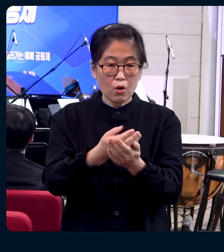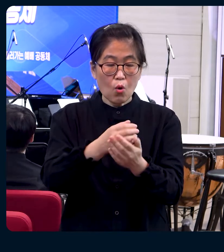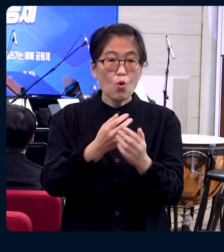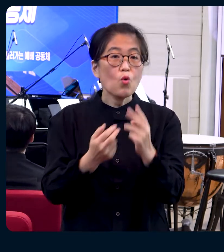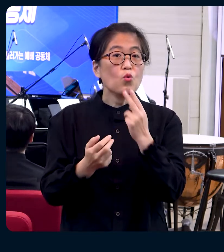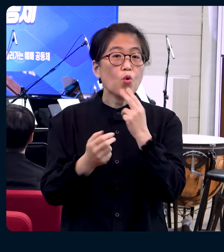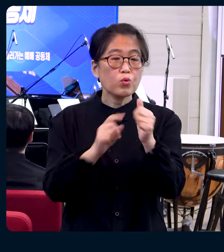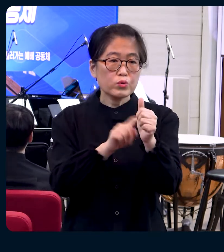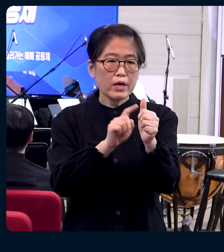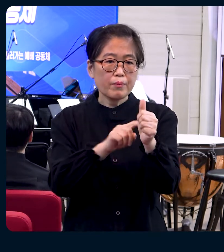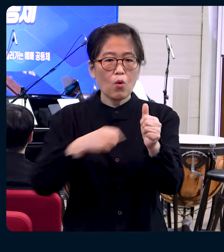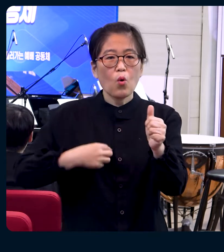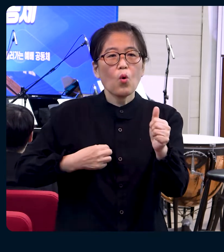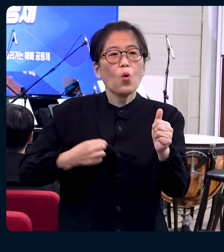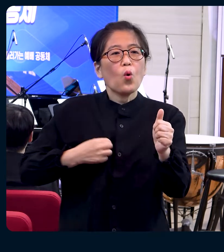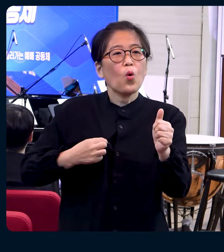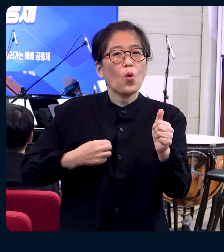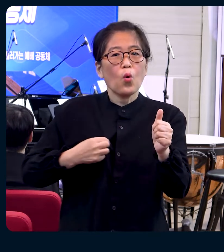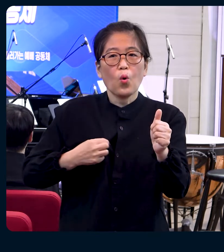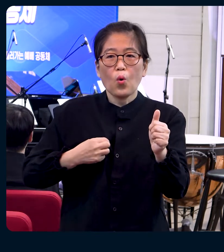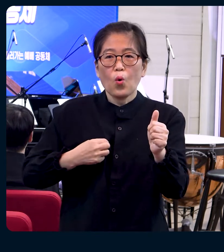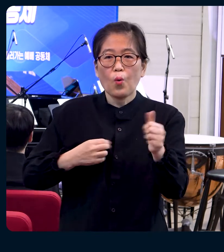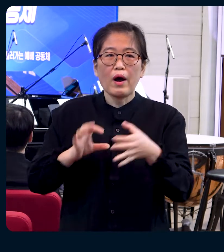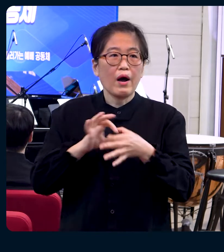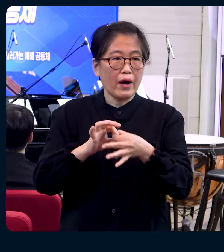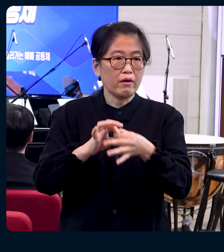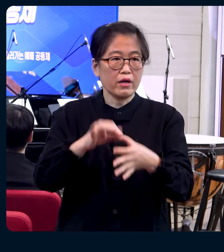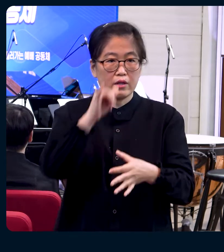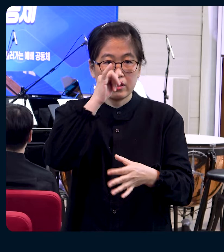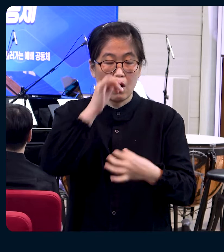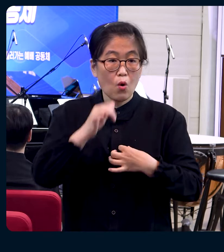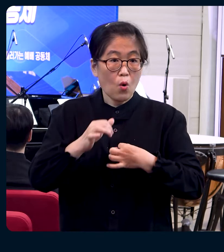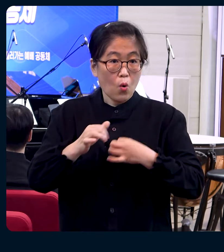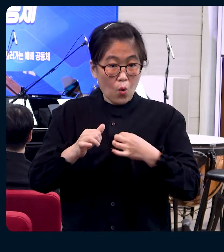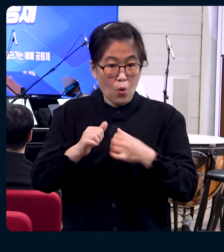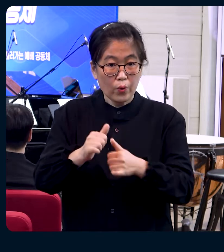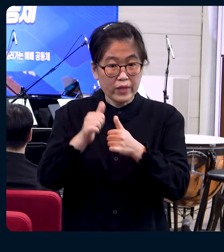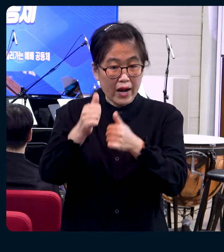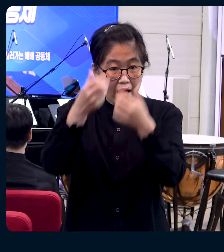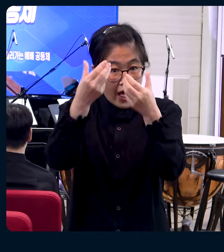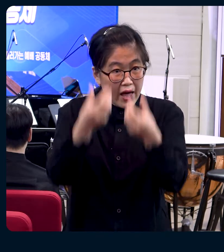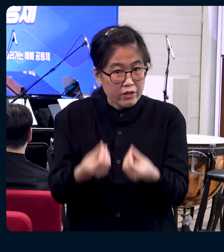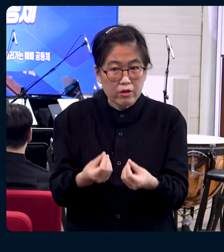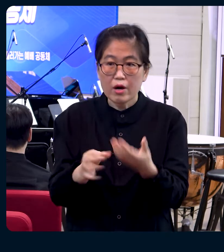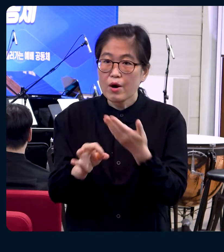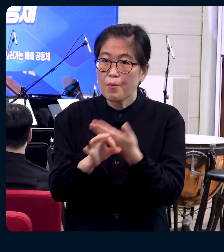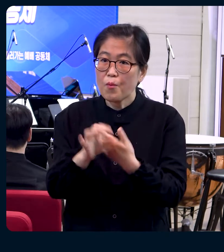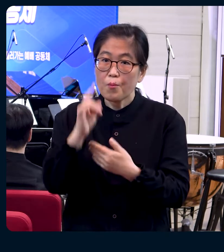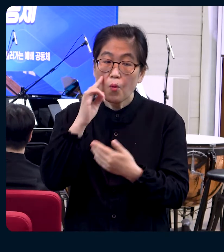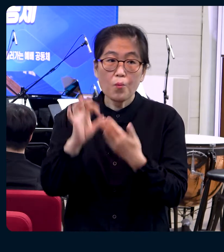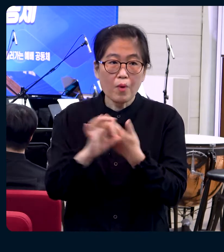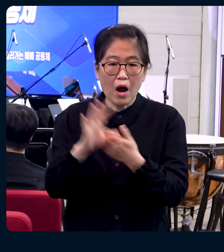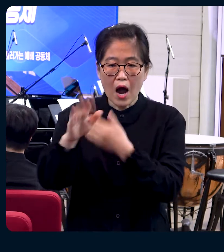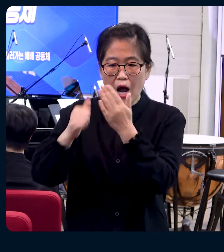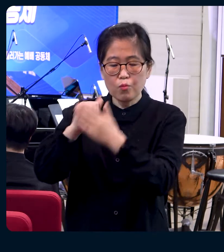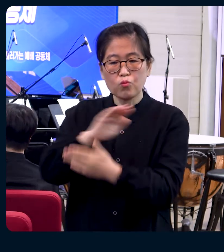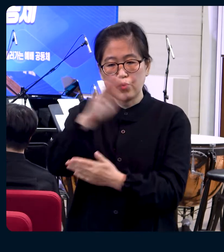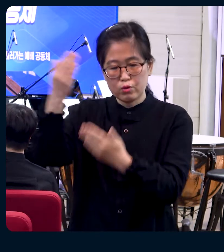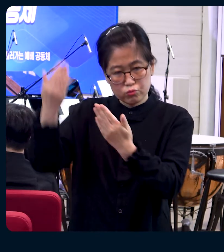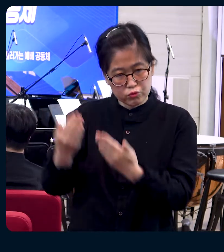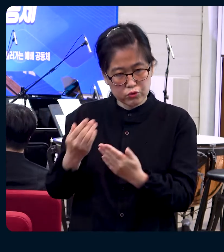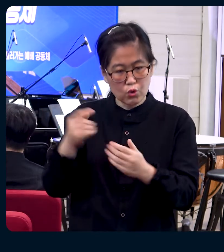인생은요, 옷과 연결되어 있습니다. 이 사람의 옷을 따라서 해석을 하면 하나님이 우리에게